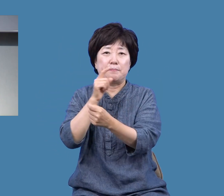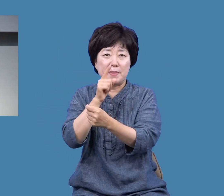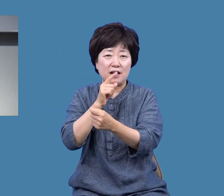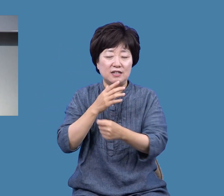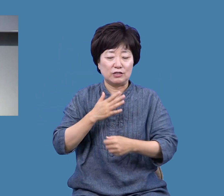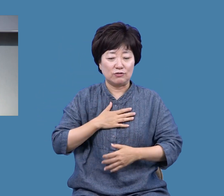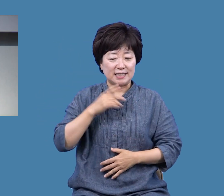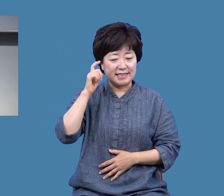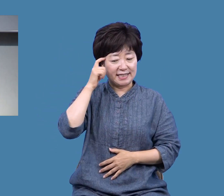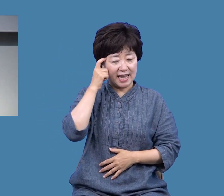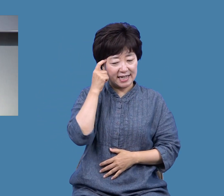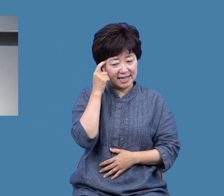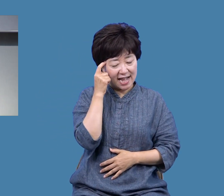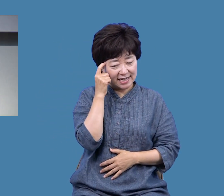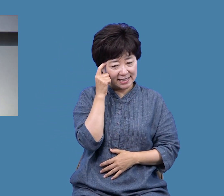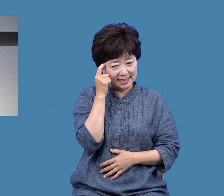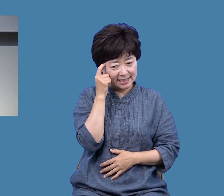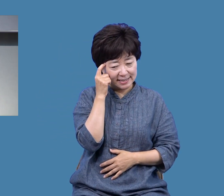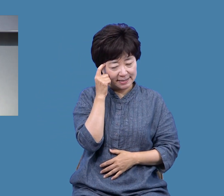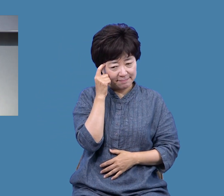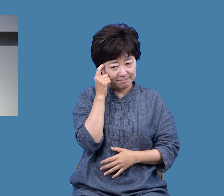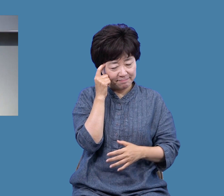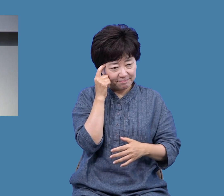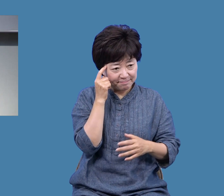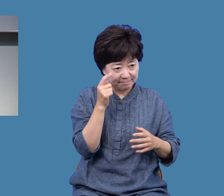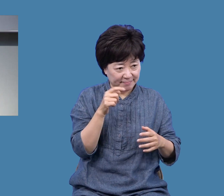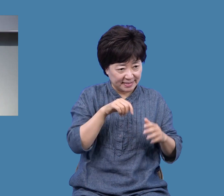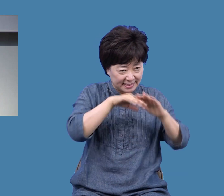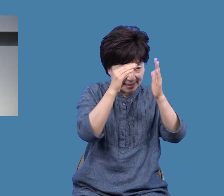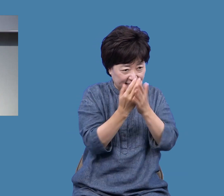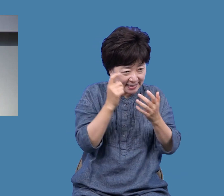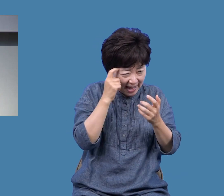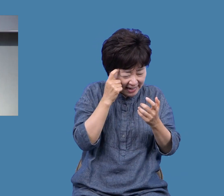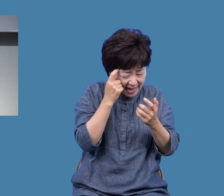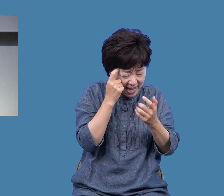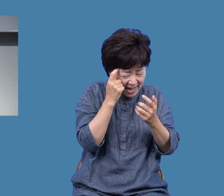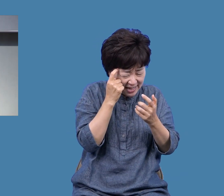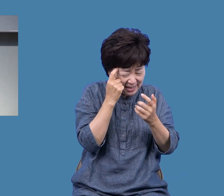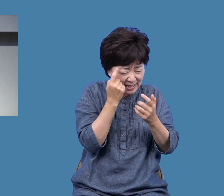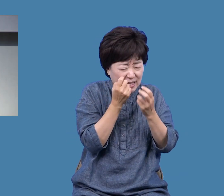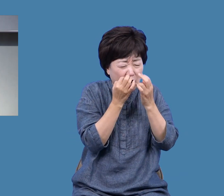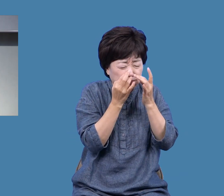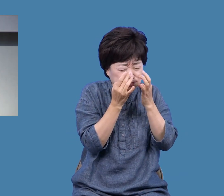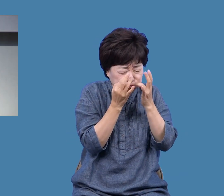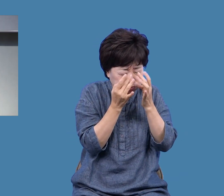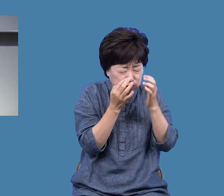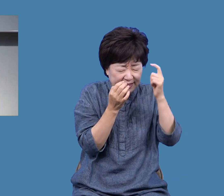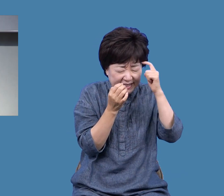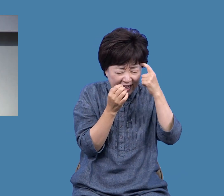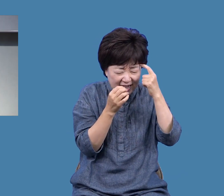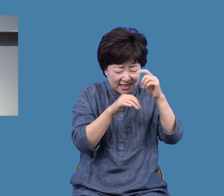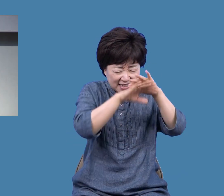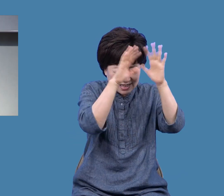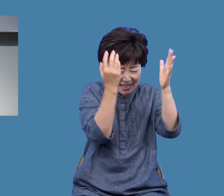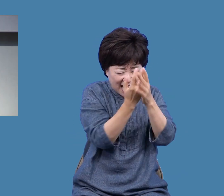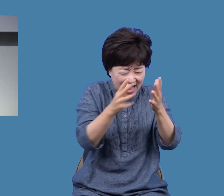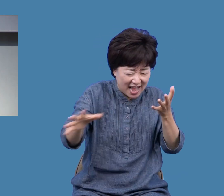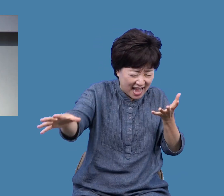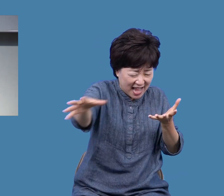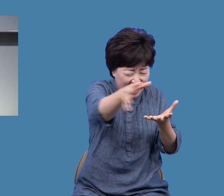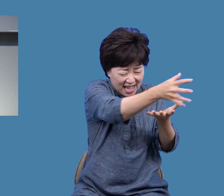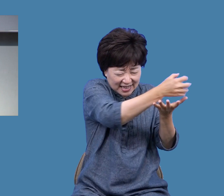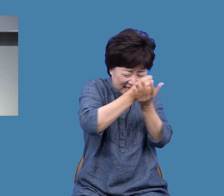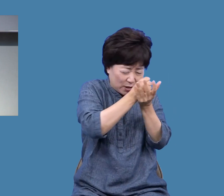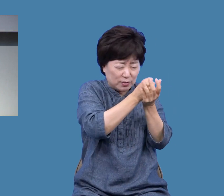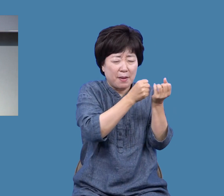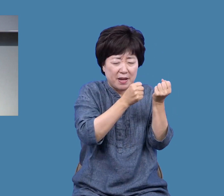생각을 사로잡아서 그리스도께 복종시키는 거예요. 우리의 생각을 사로잡아서 우리의 생각이 원하는 게